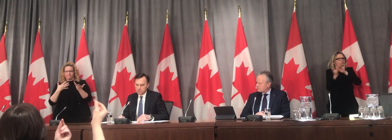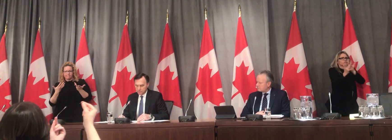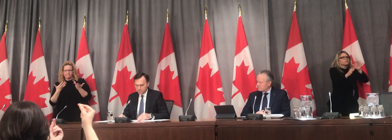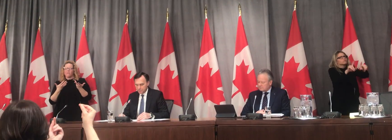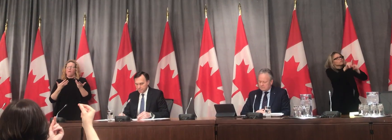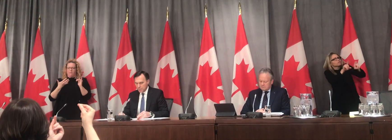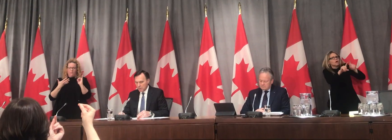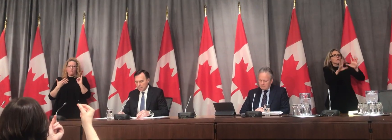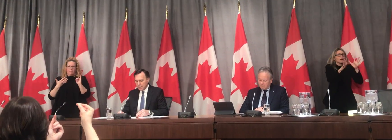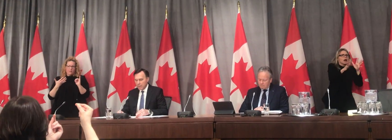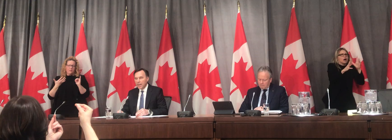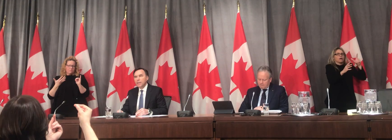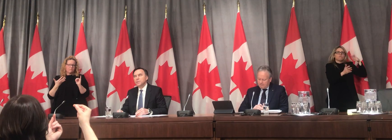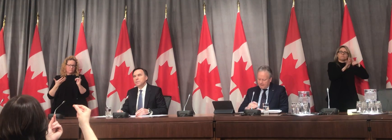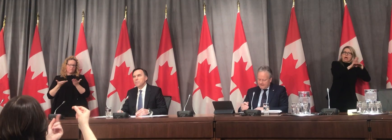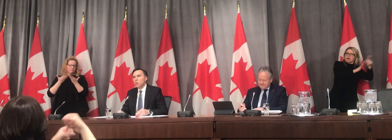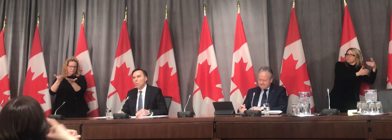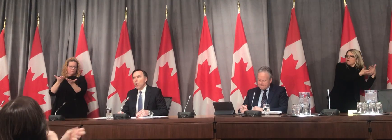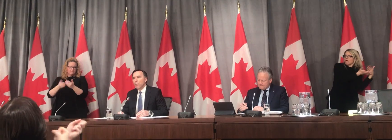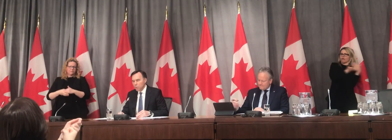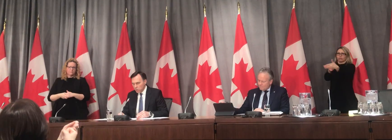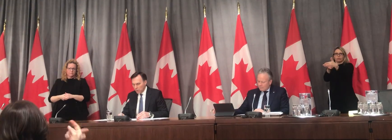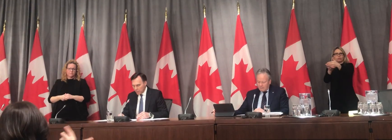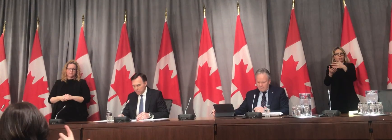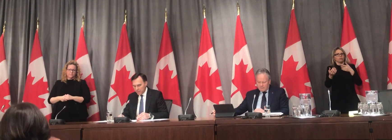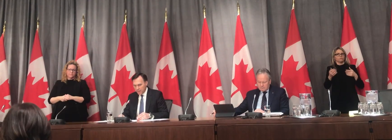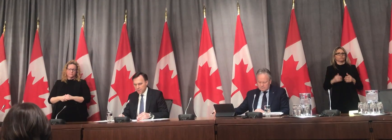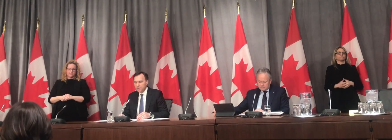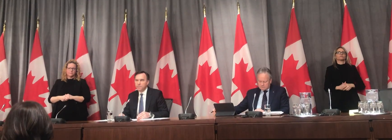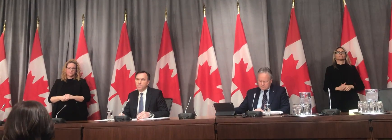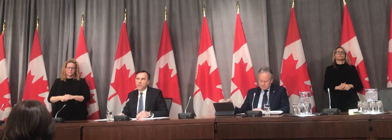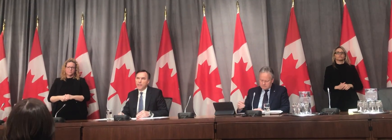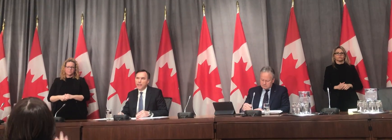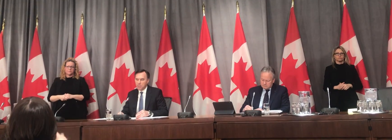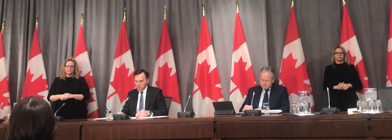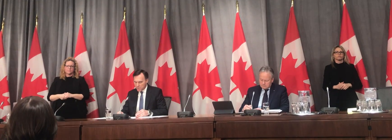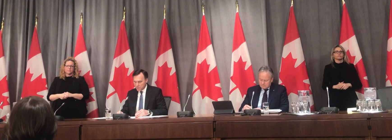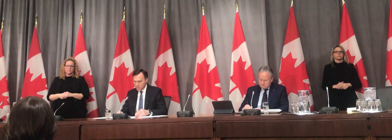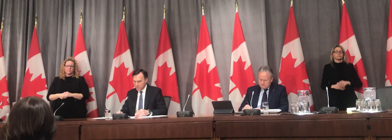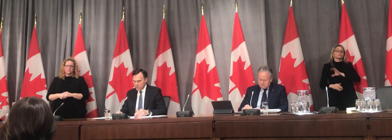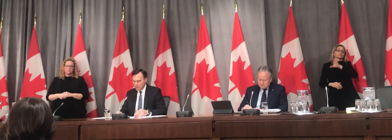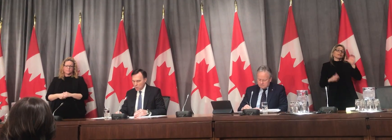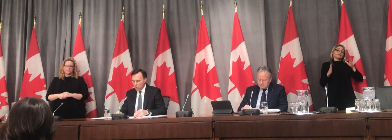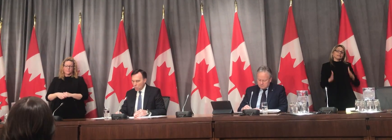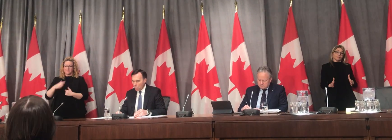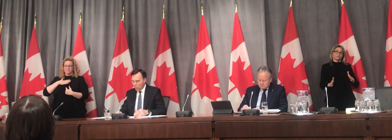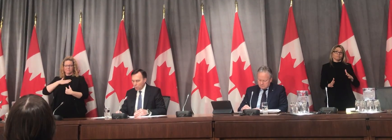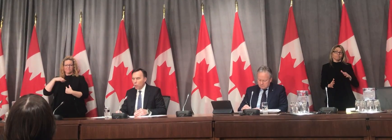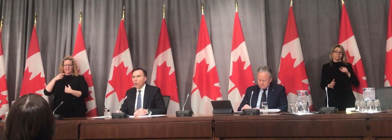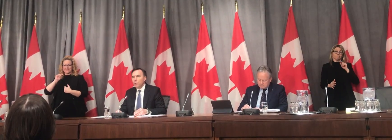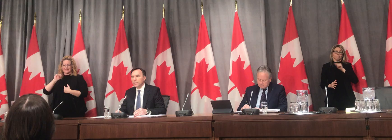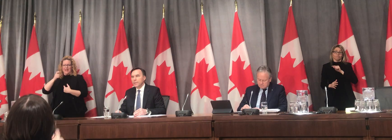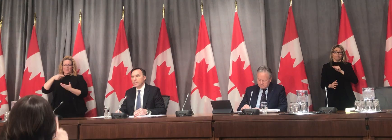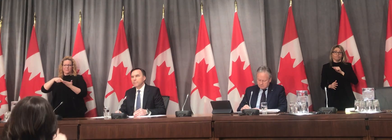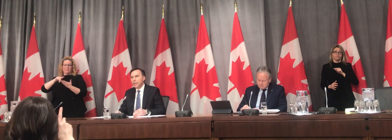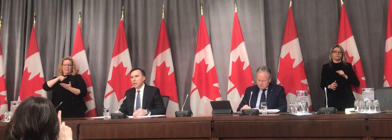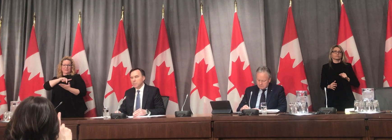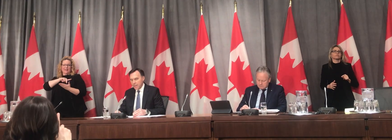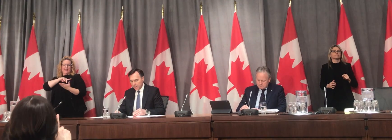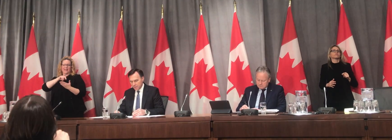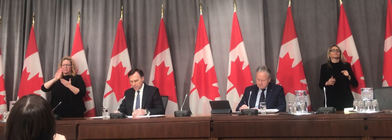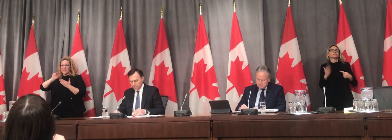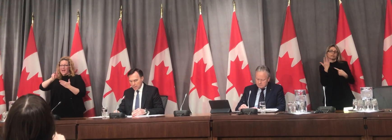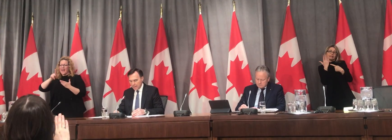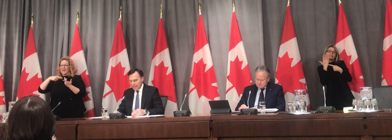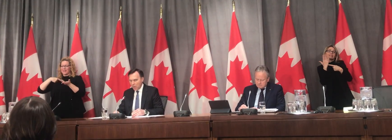besoin. Canadians who owe personal income taxes, Canadian businesses who owe corporate